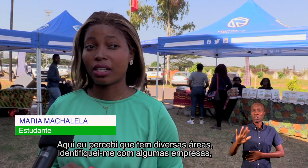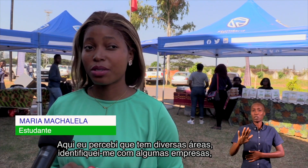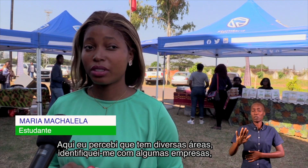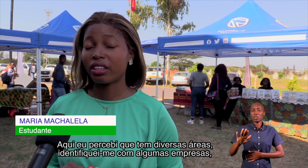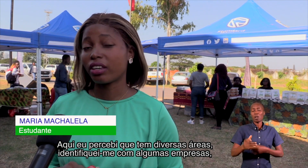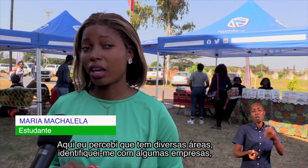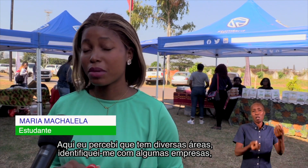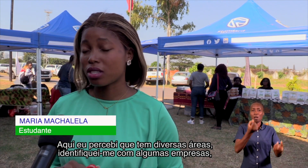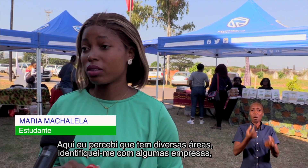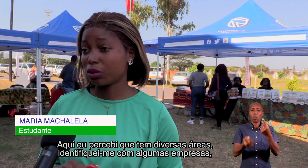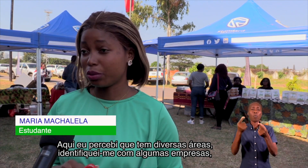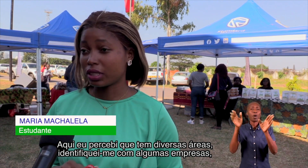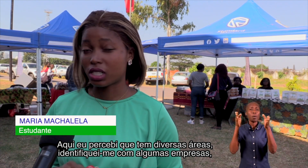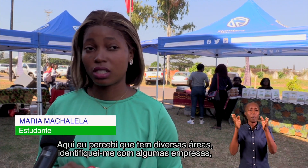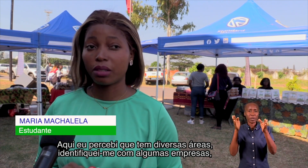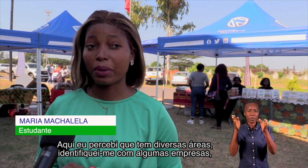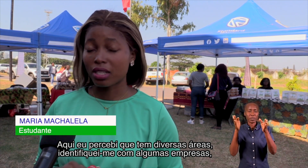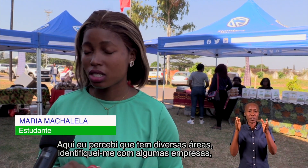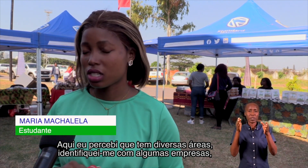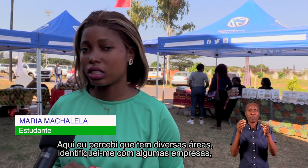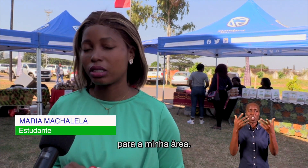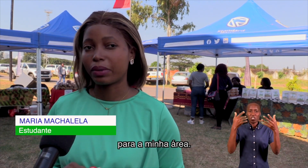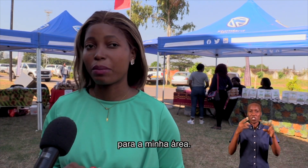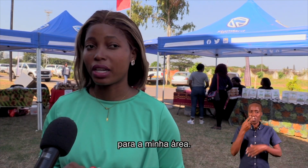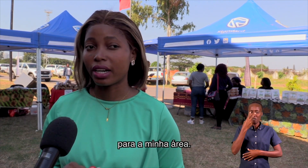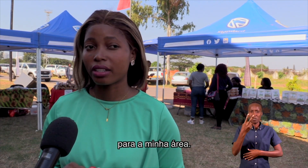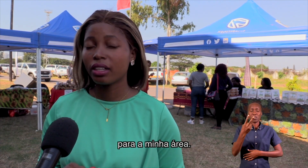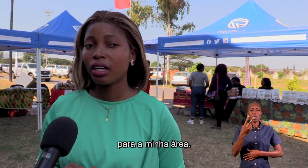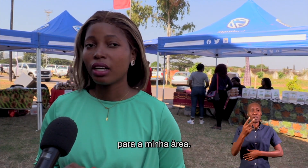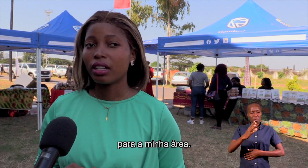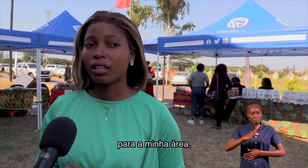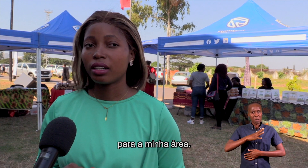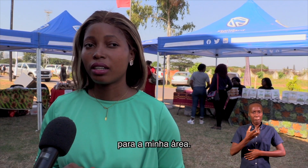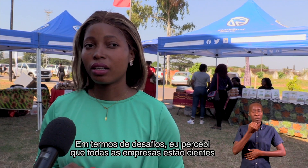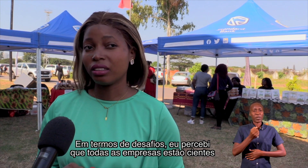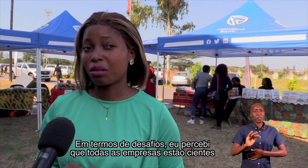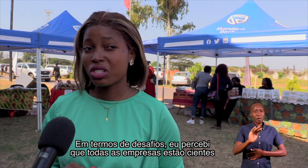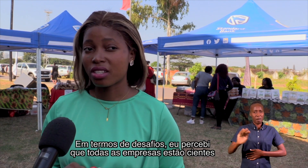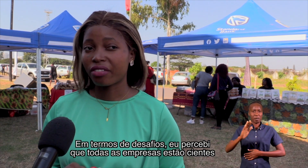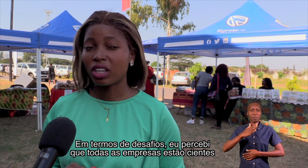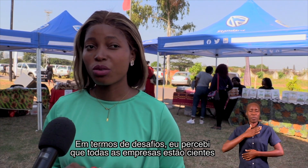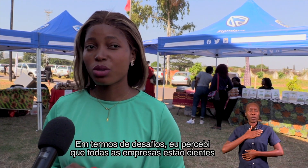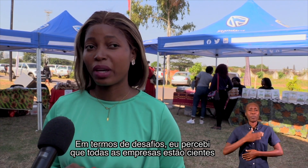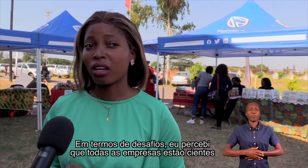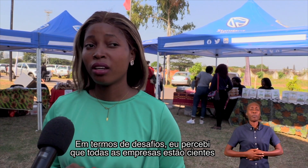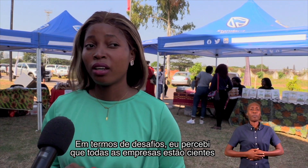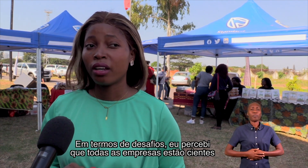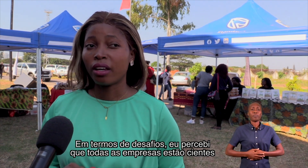acaso, identifiquei-me sim com algumas empresas para a minha área. Em termos de desafios, pelo